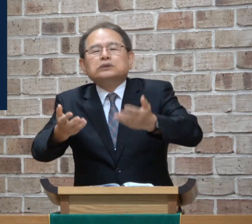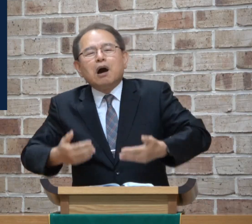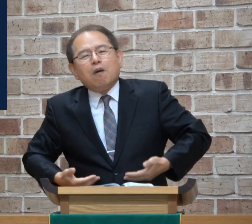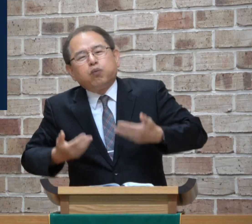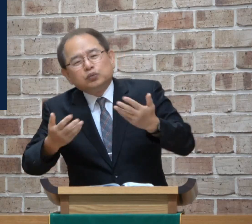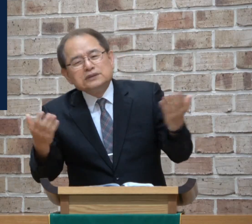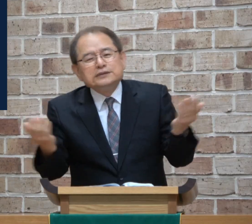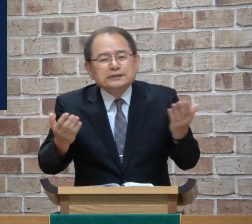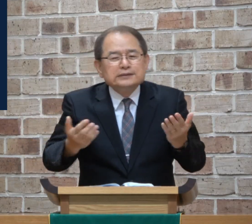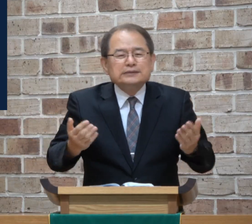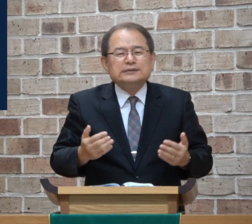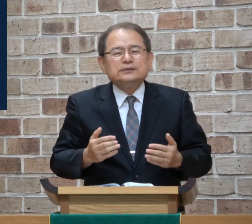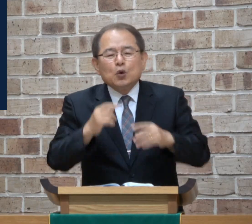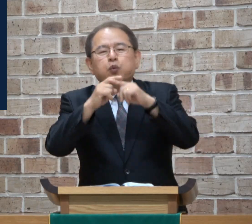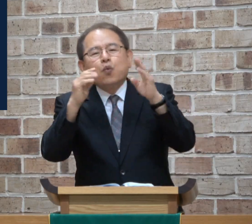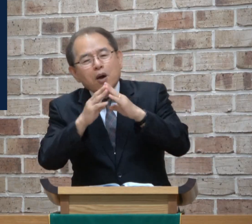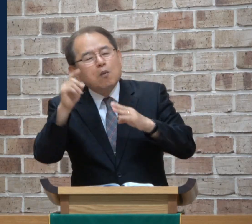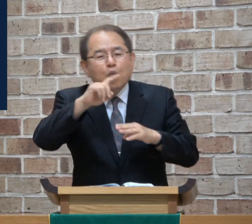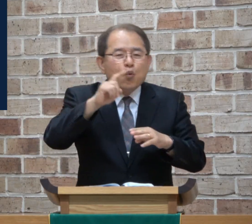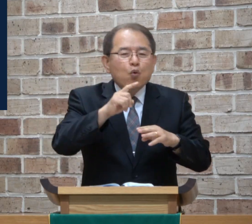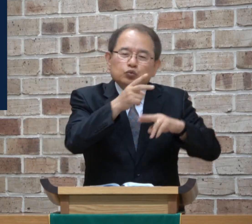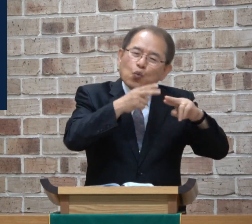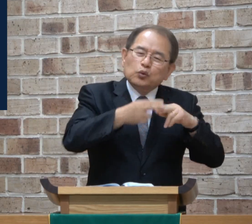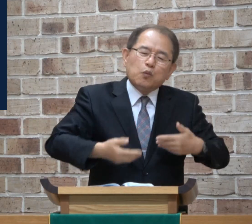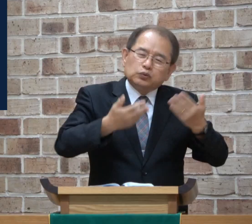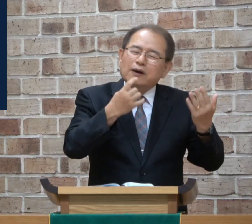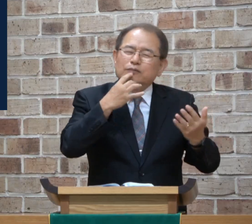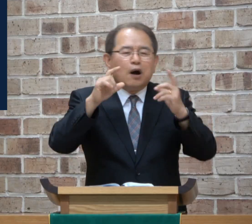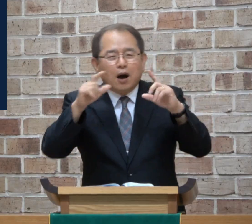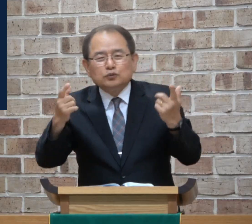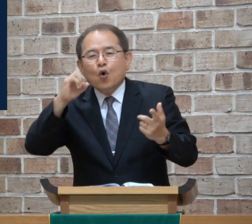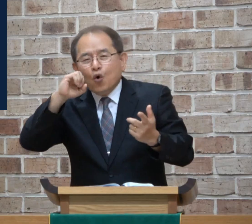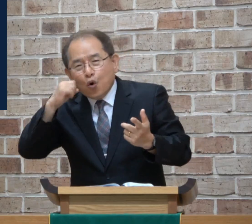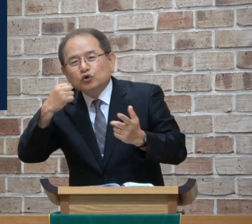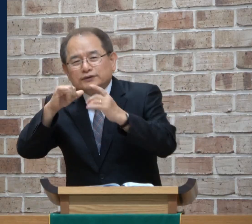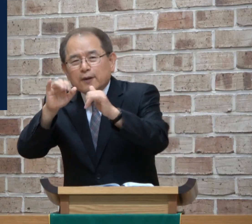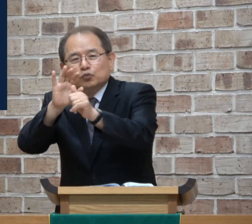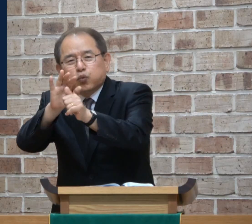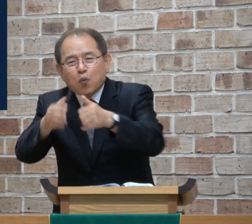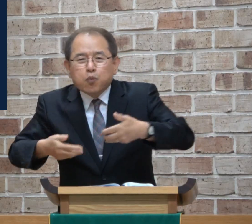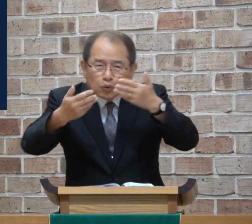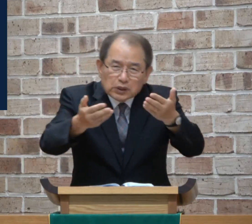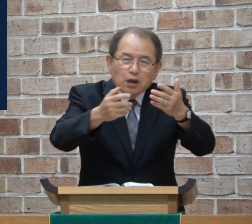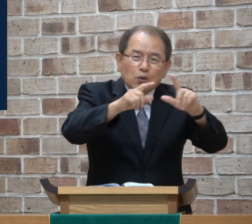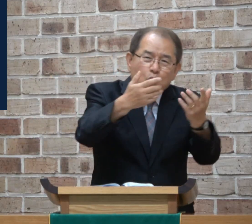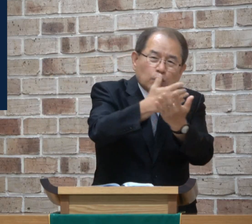그리고 섬기는 것, 봉사하는 것. 교회에는 여러 가지 봉사가 있습니다.